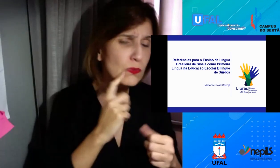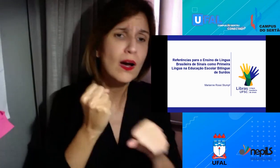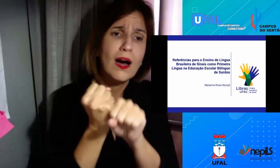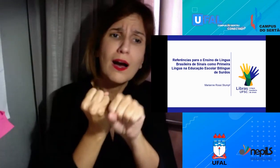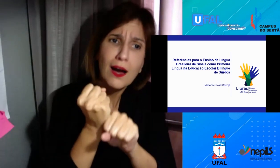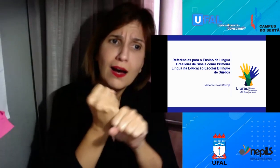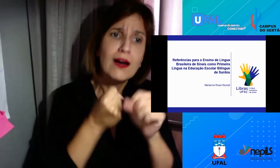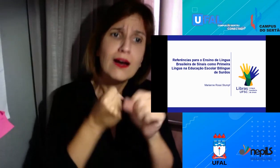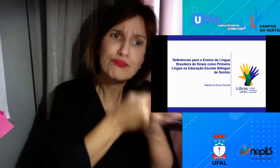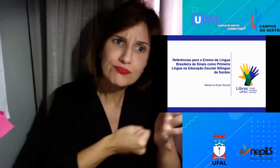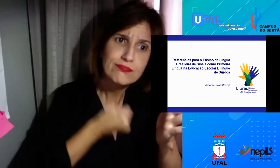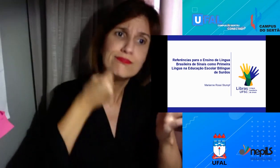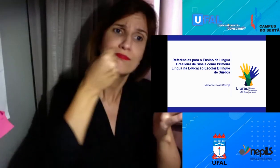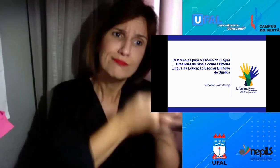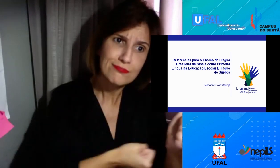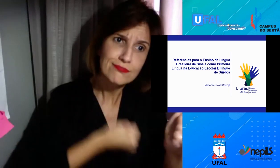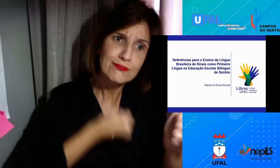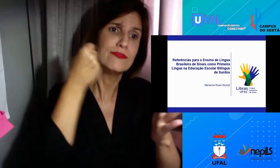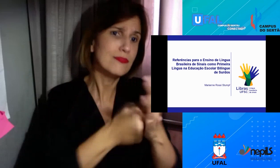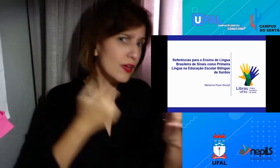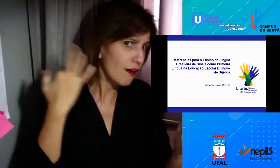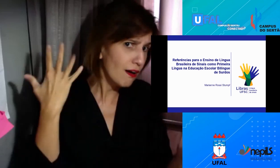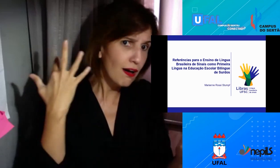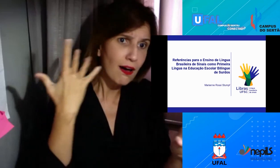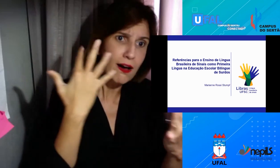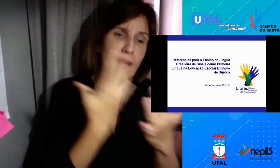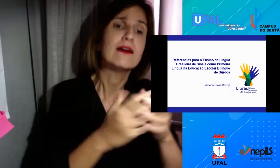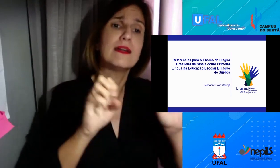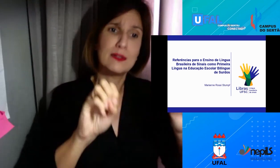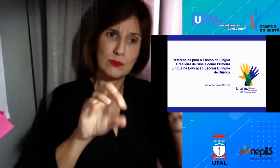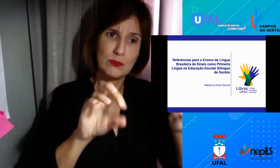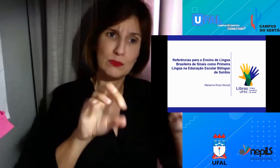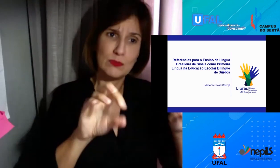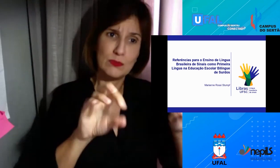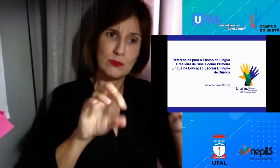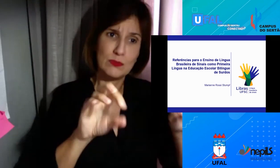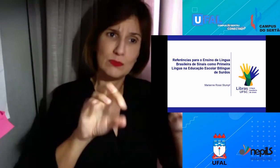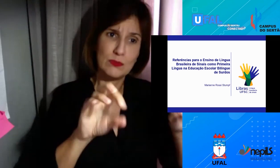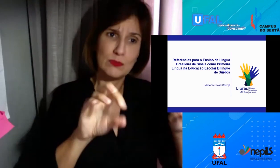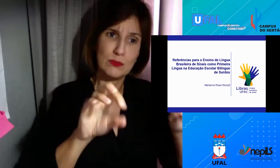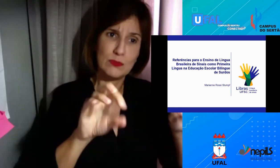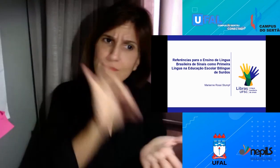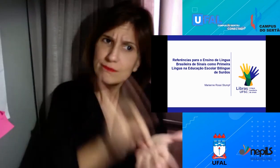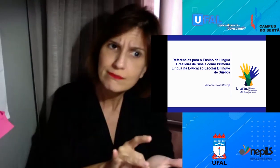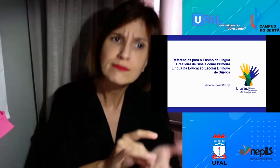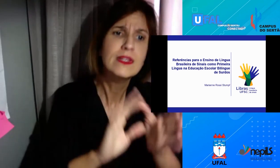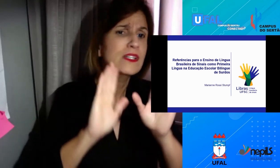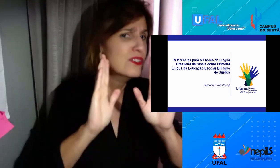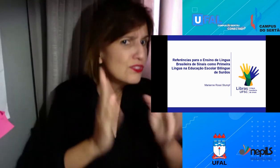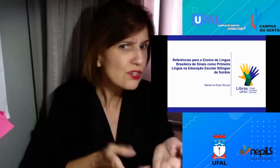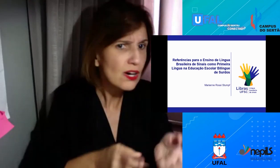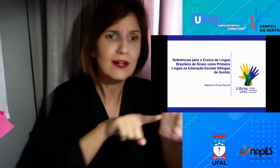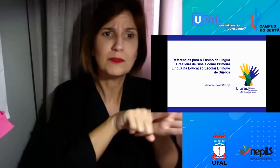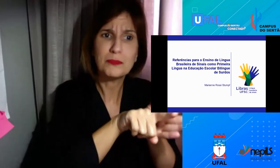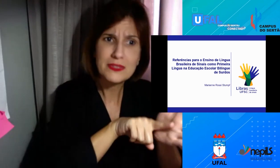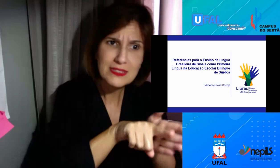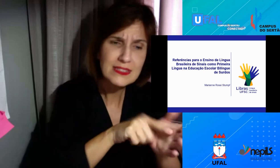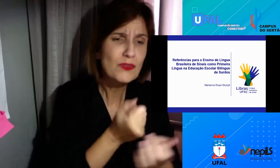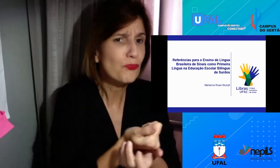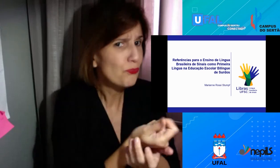E é importante que vocês saibam que a comunidade surda vem fazendo suas lutas pela concretização da educação bilíngue